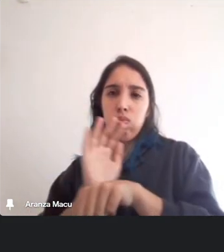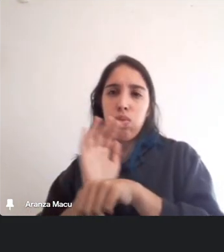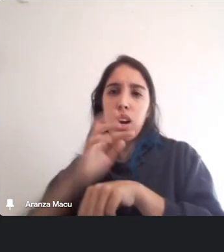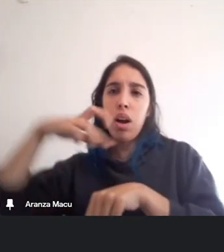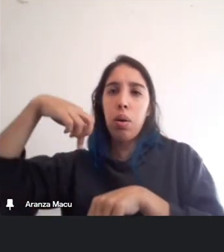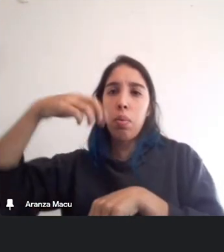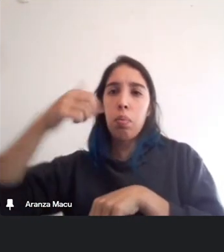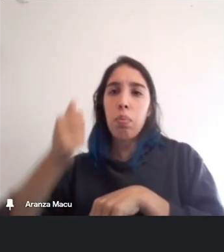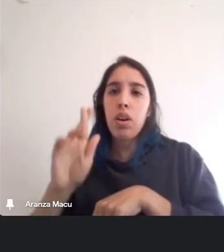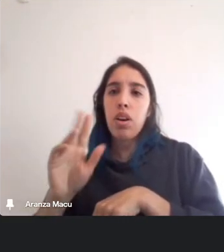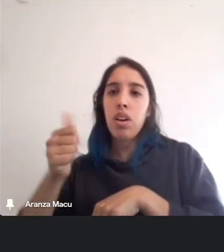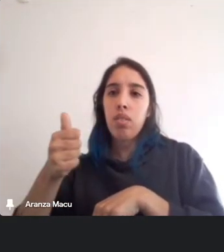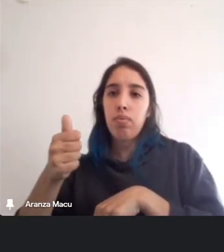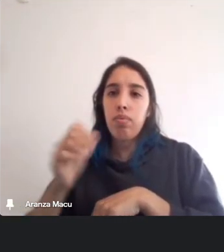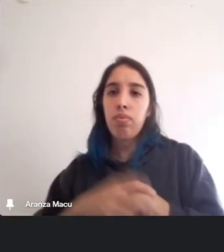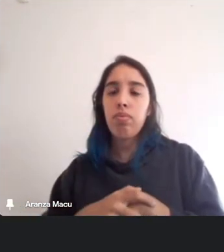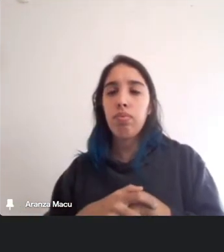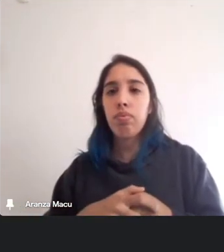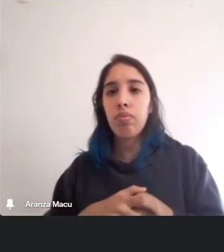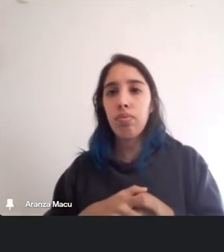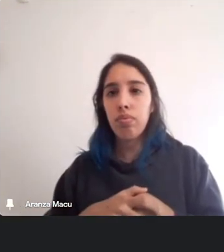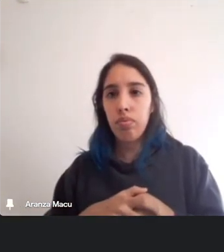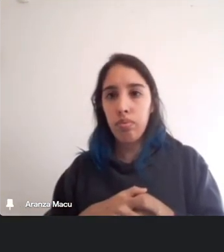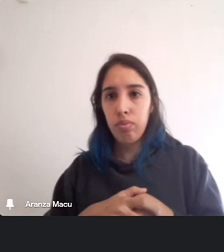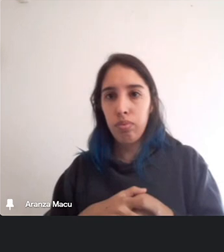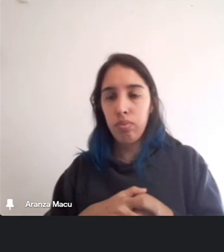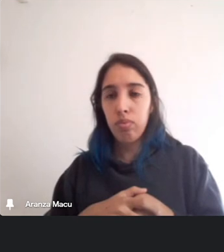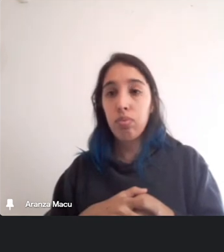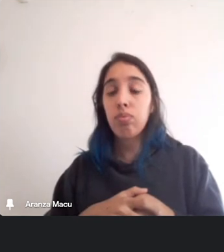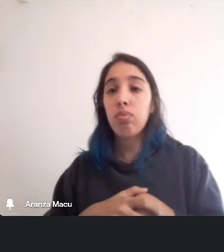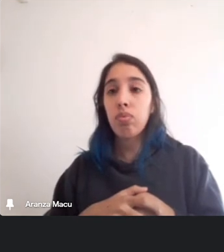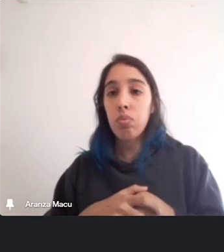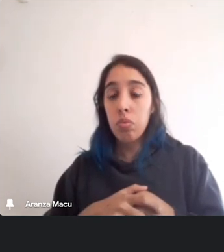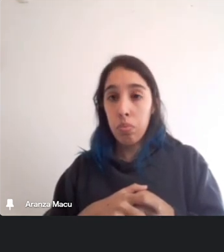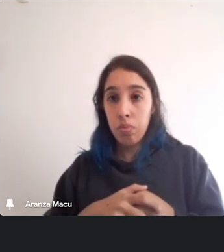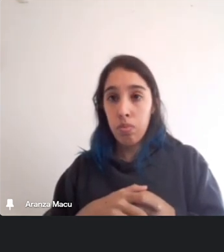Sí. Entonces, todo eso queda fuera. Entonces, acá sería,